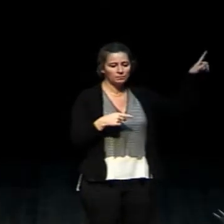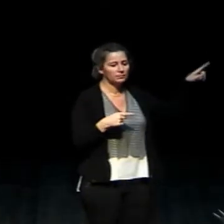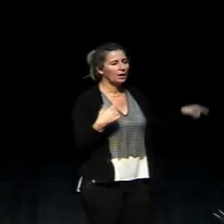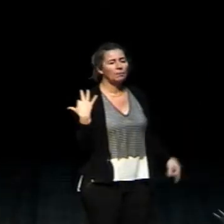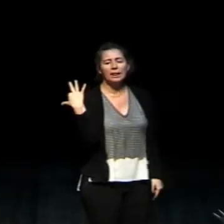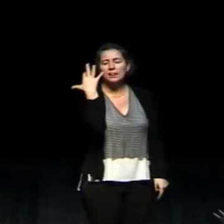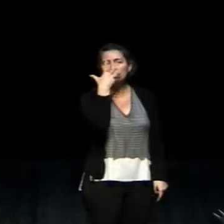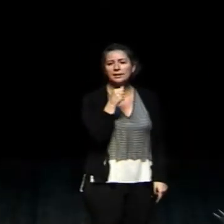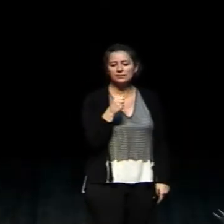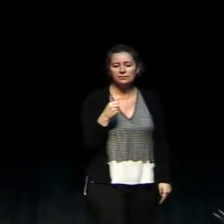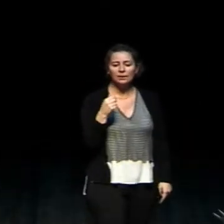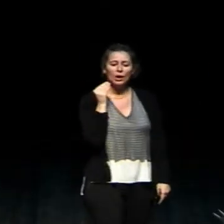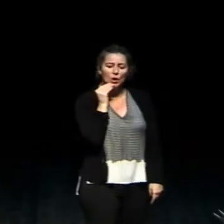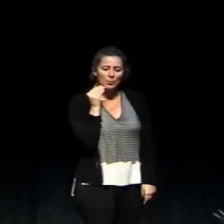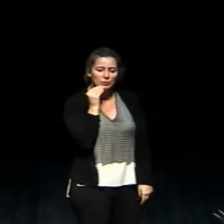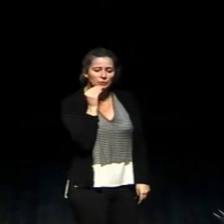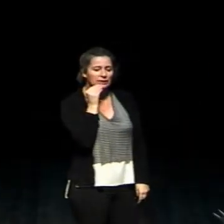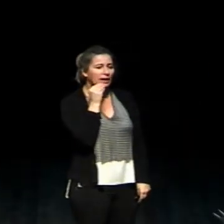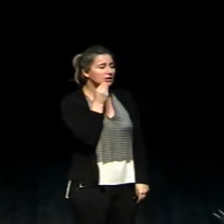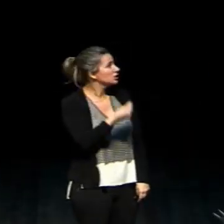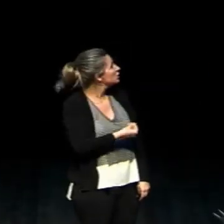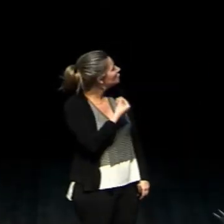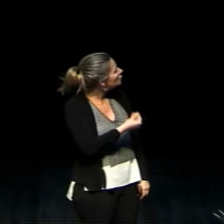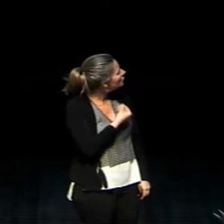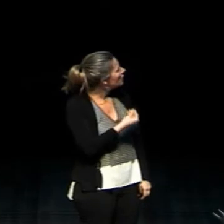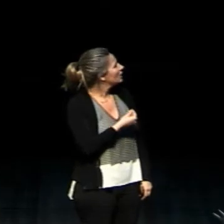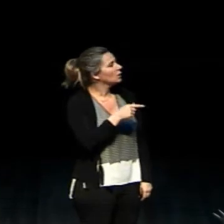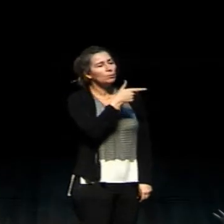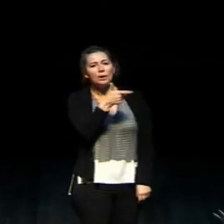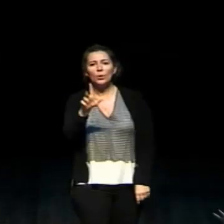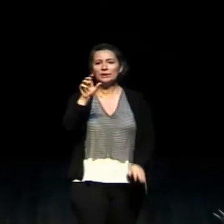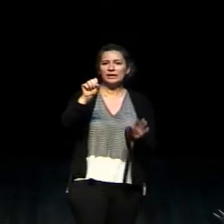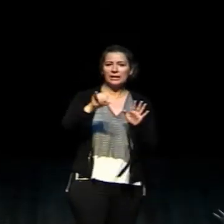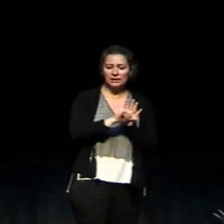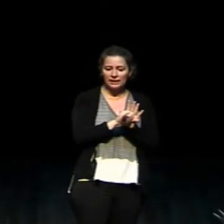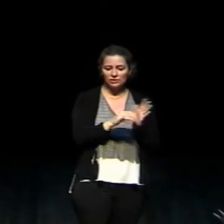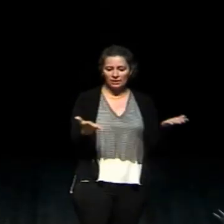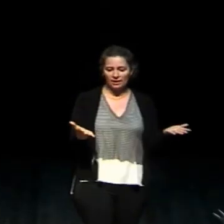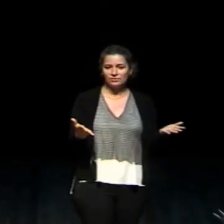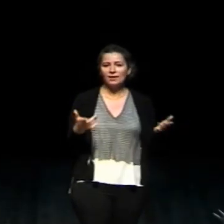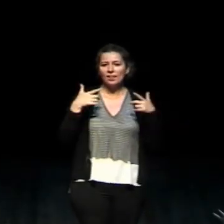Uma pesquisadora da área de ensino de línguas disse que a importância tem a ver com uma linda oportunidade